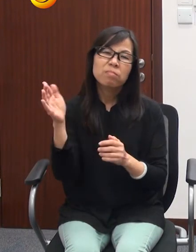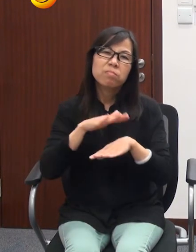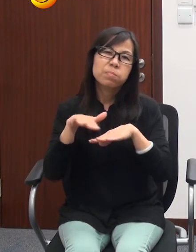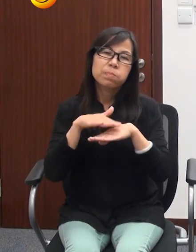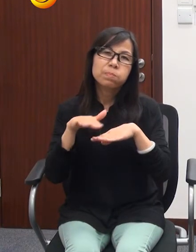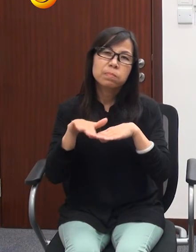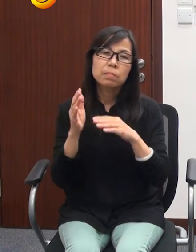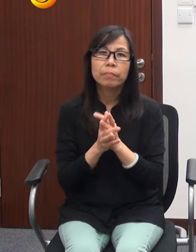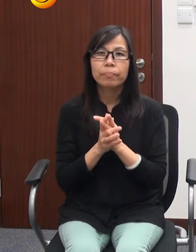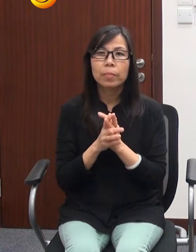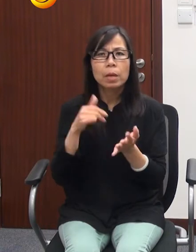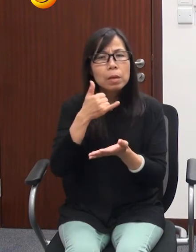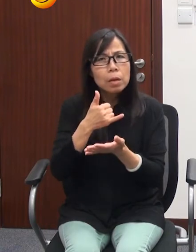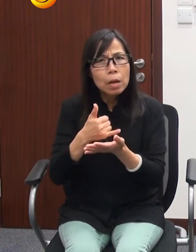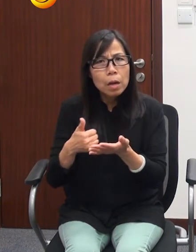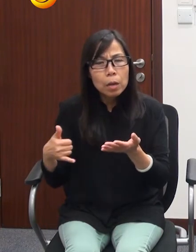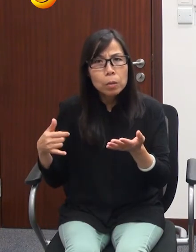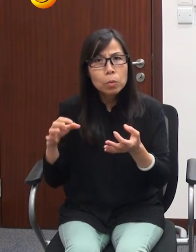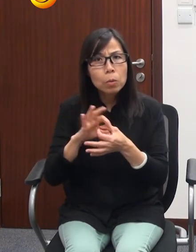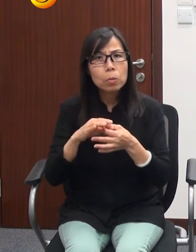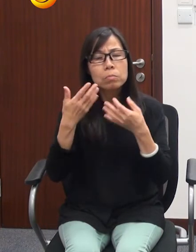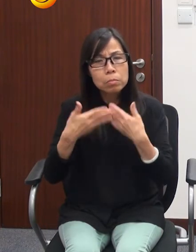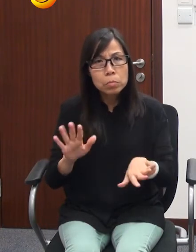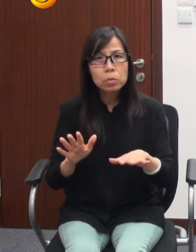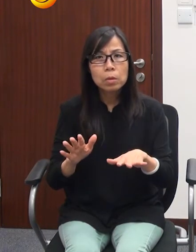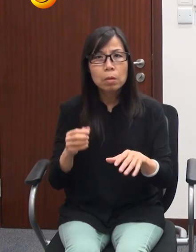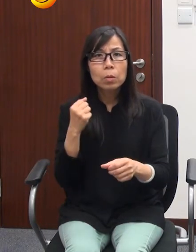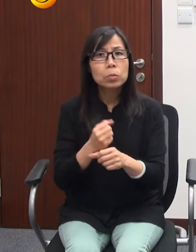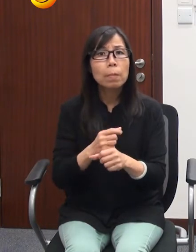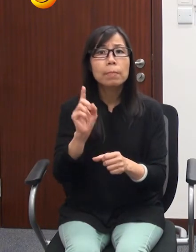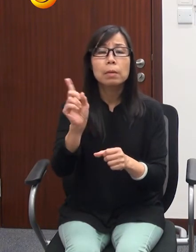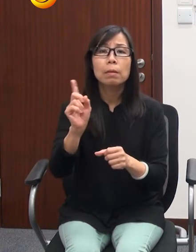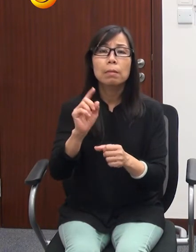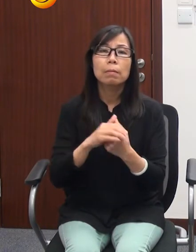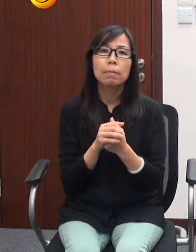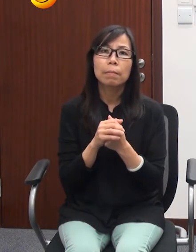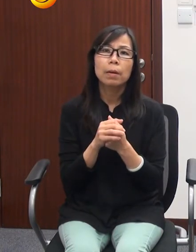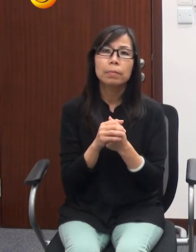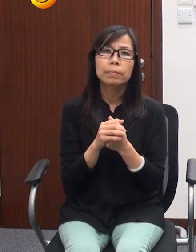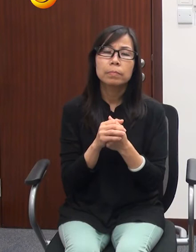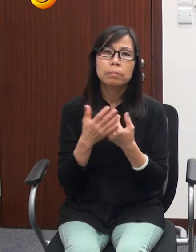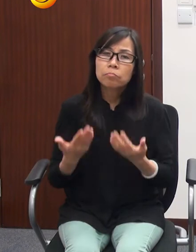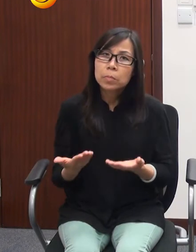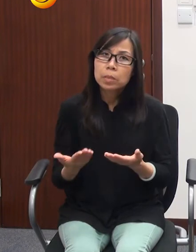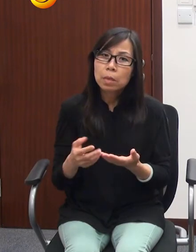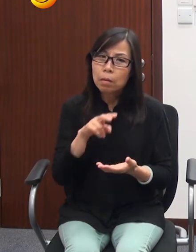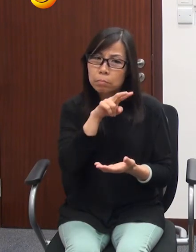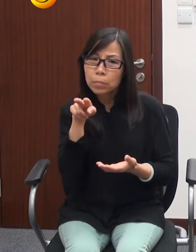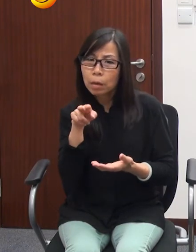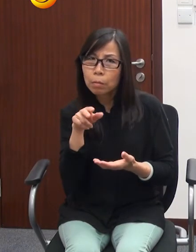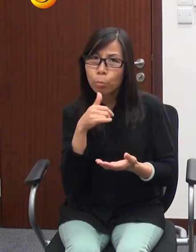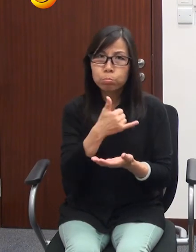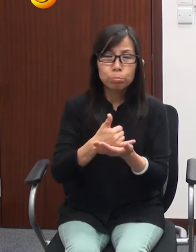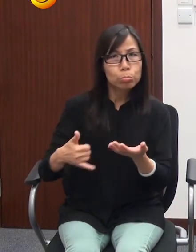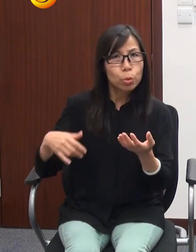你退咗之後你做咩咧？有冇實力做嘢？我覺得當然你可以咁講，如果我唔退就冇可能去做嘢。咁而家睇落就係退咗